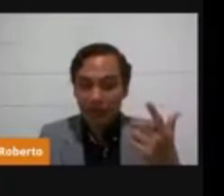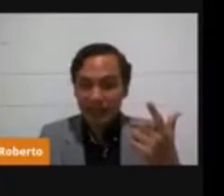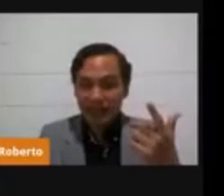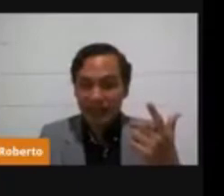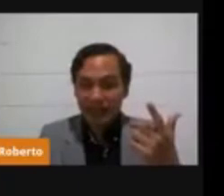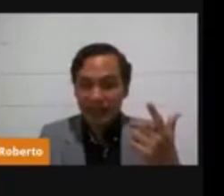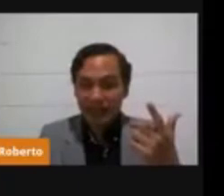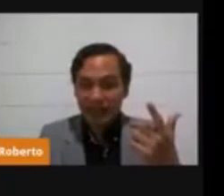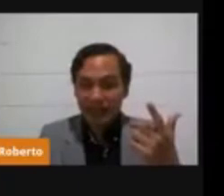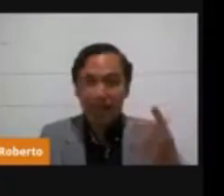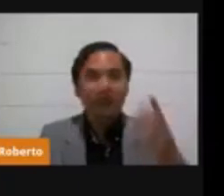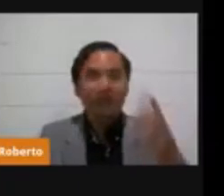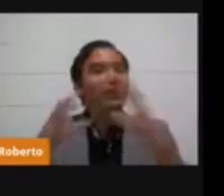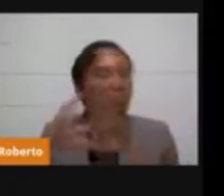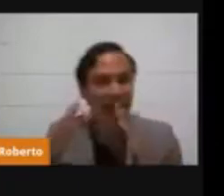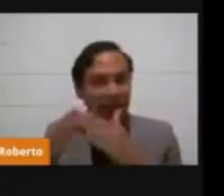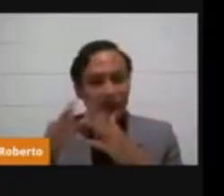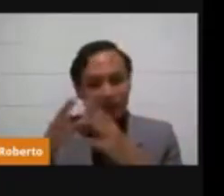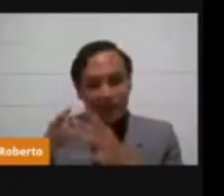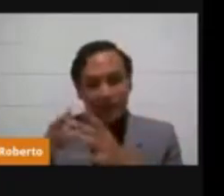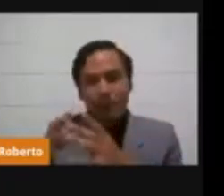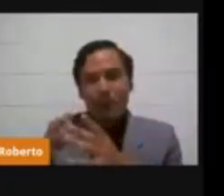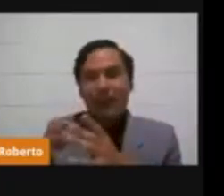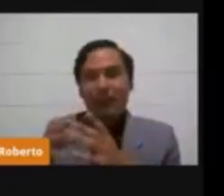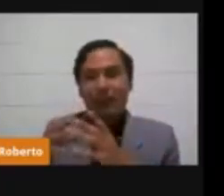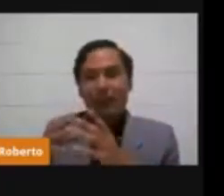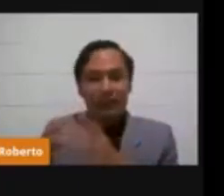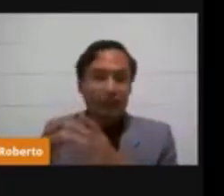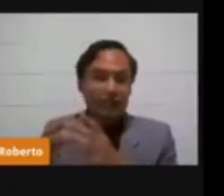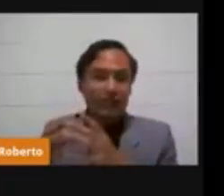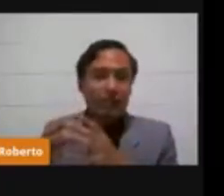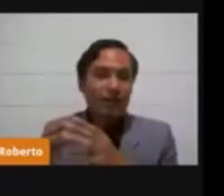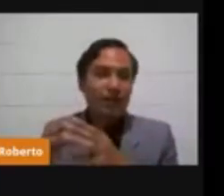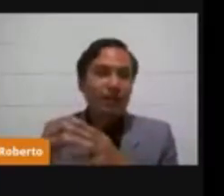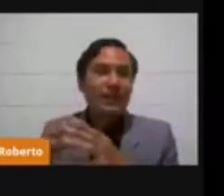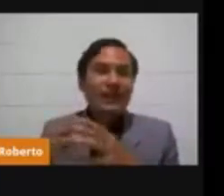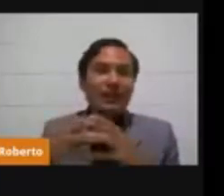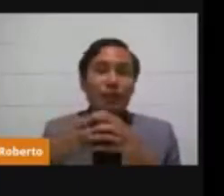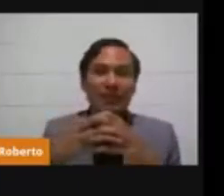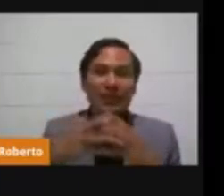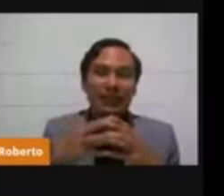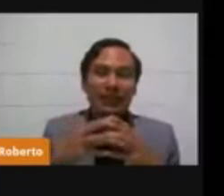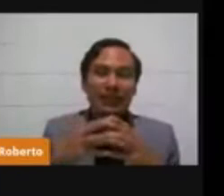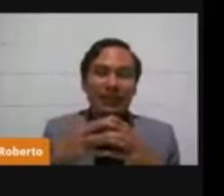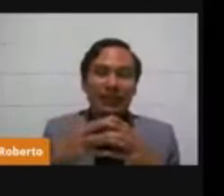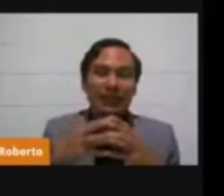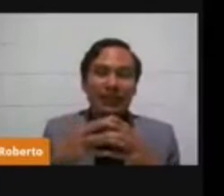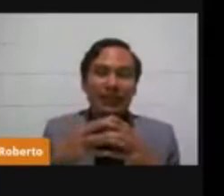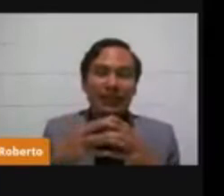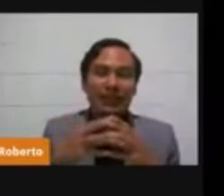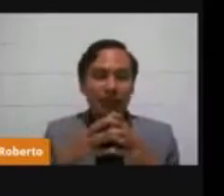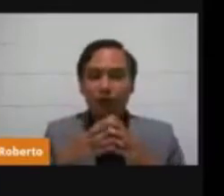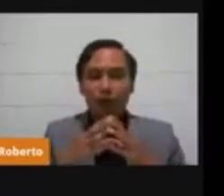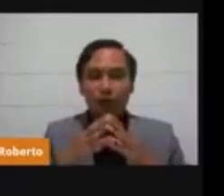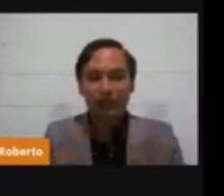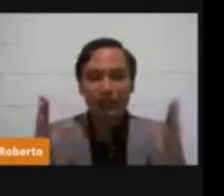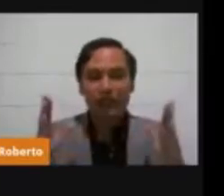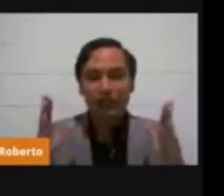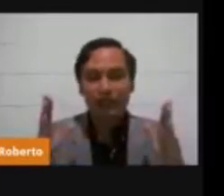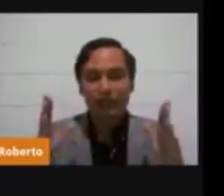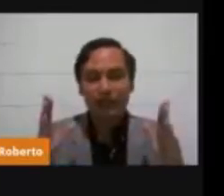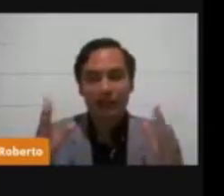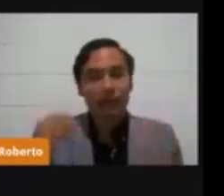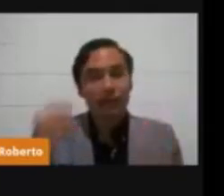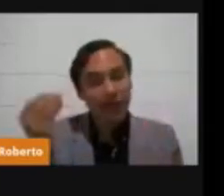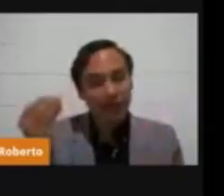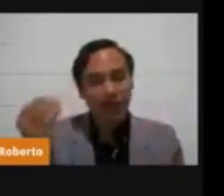con discapacidad. Y justo nos vamos a ir centrando en esto, de lo que estamos hablando, y comprender que todos y